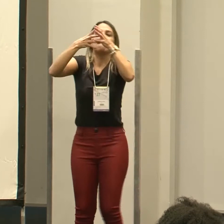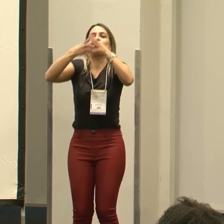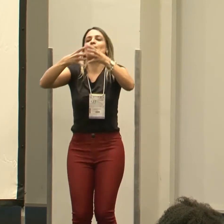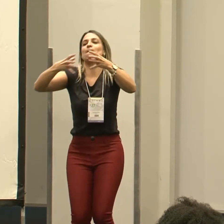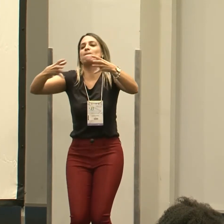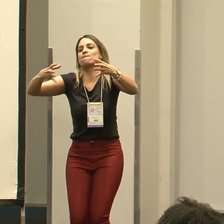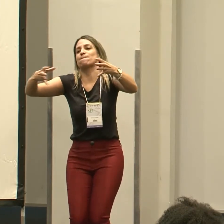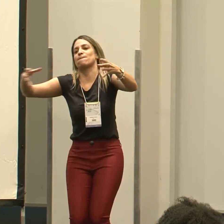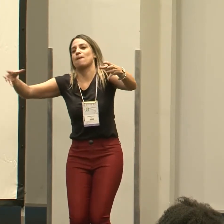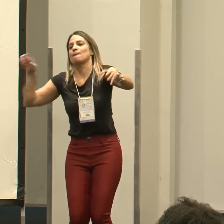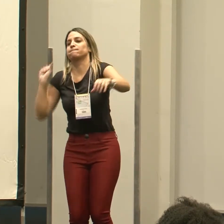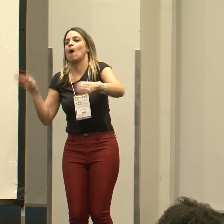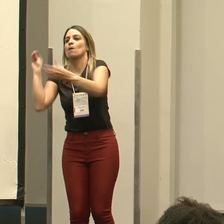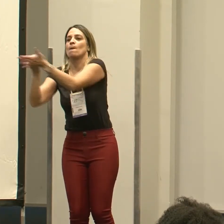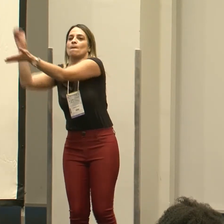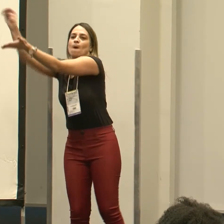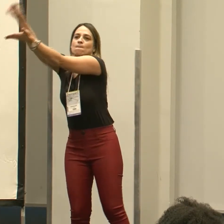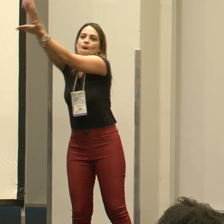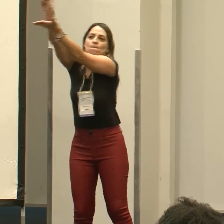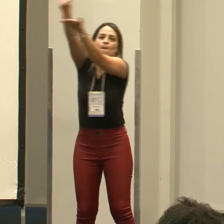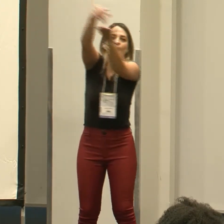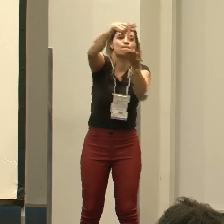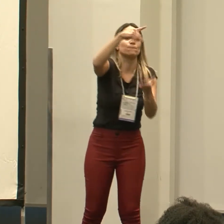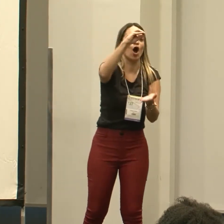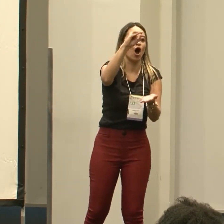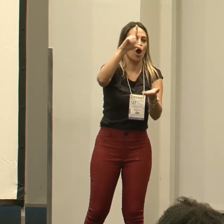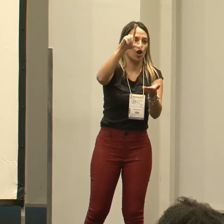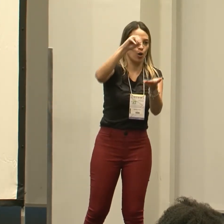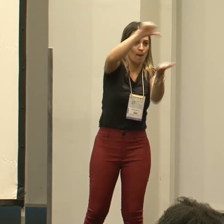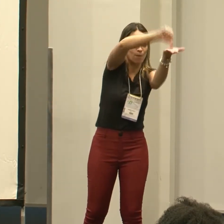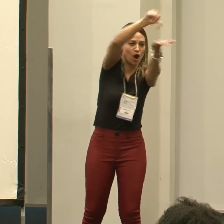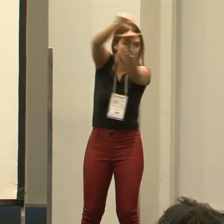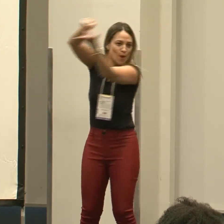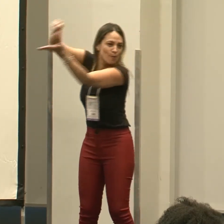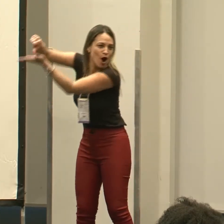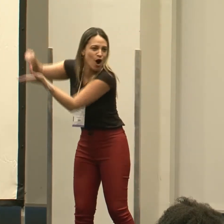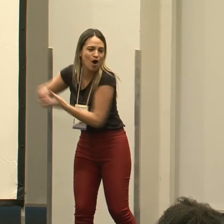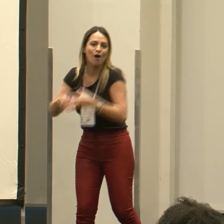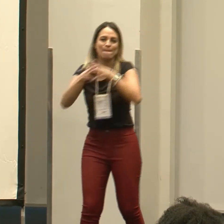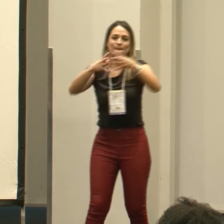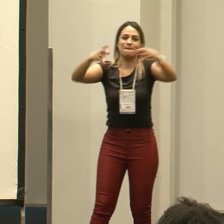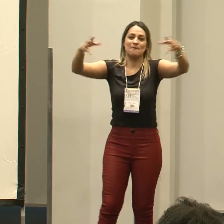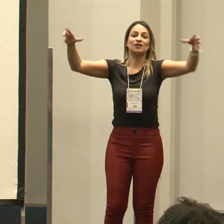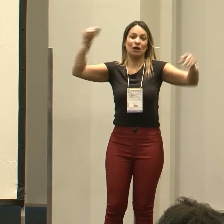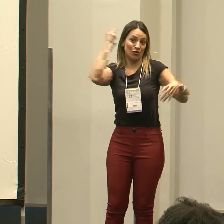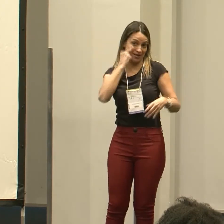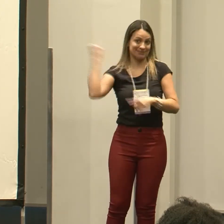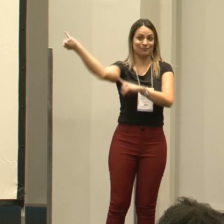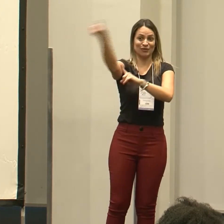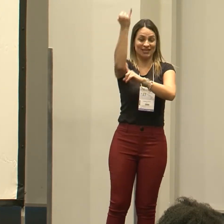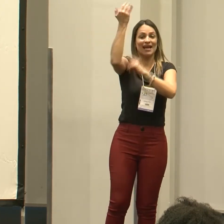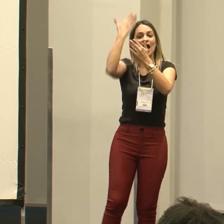licenciatura e bacharelado, cresceu mais ainda. Pessoas de vários estados do país, em seus